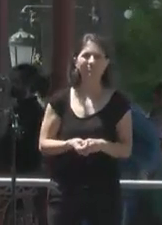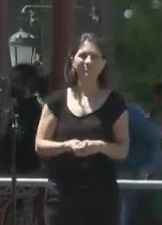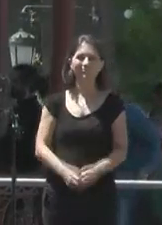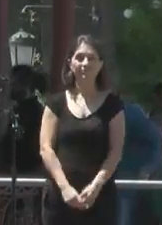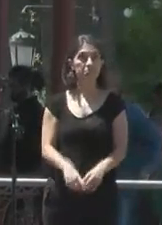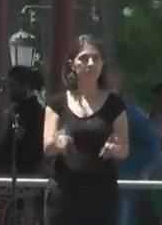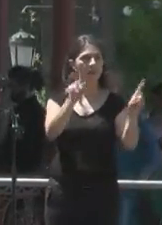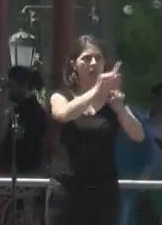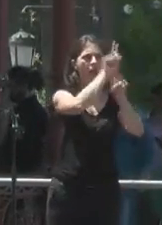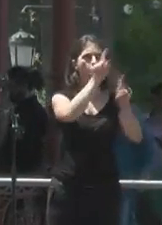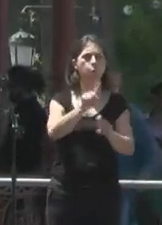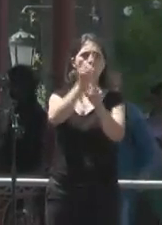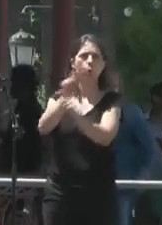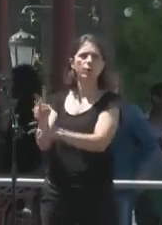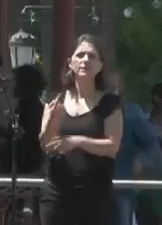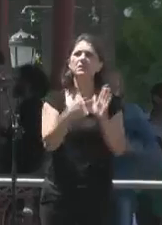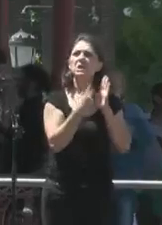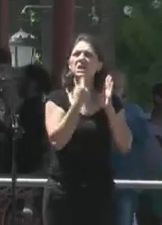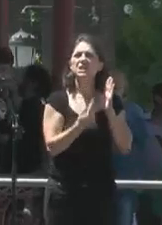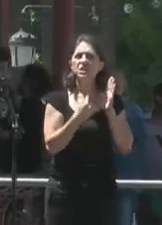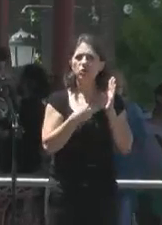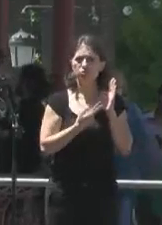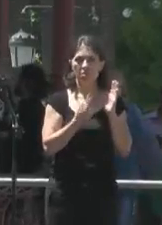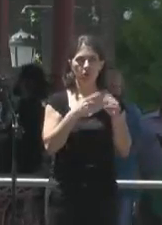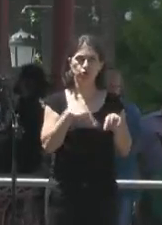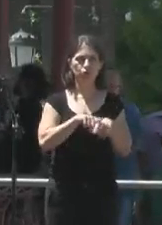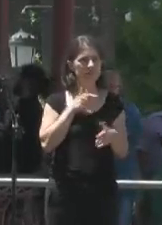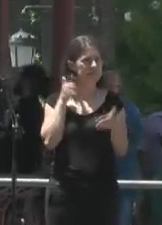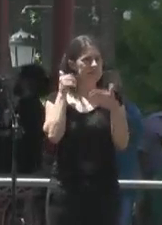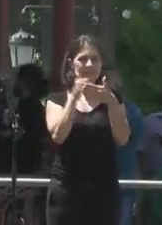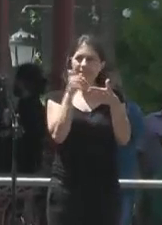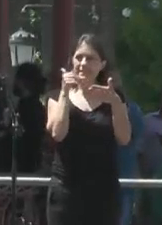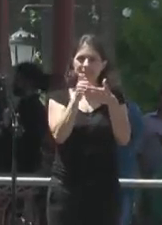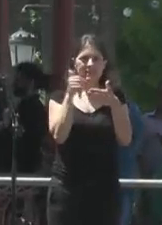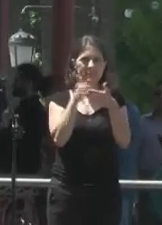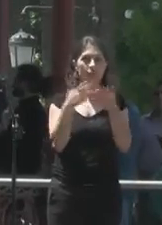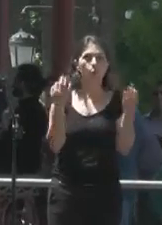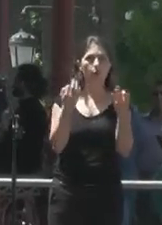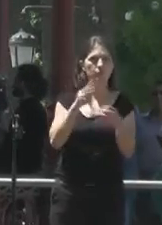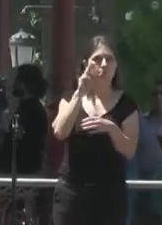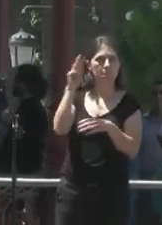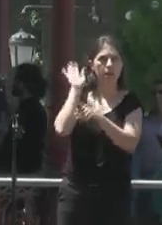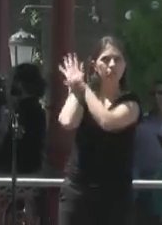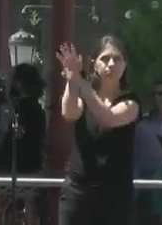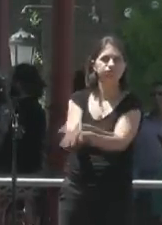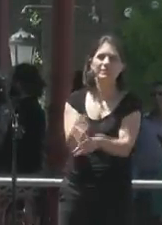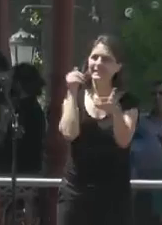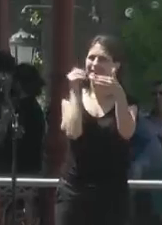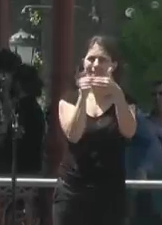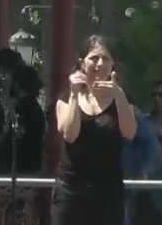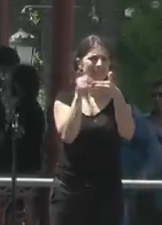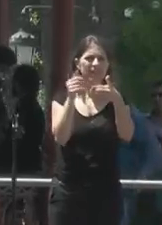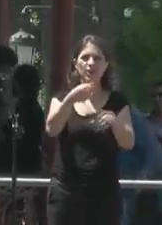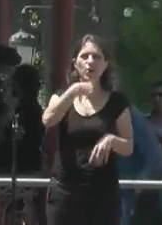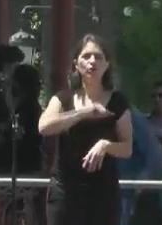Las encuestas están diciendo que estamos muy cerca de ganar al Partido Popular, que estamos muy